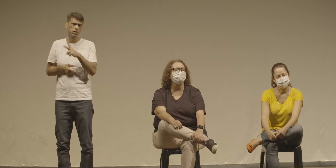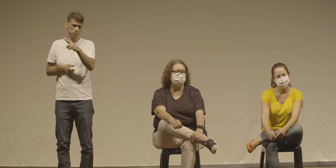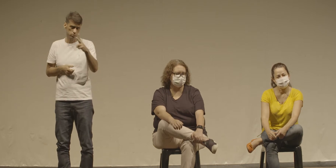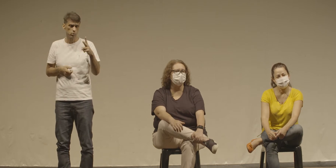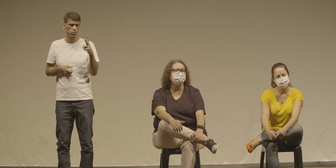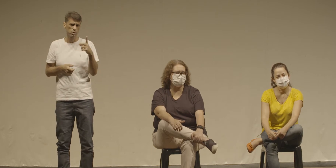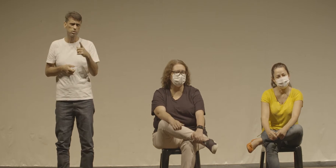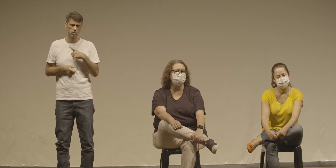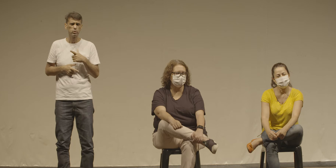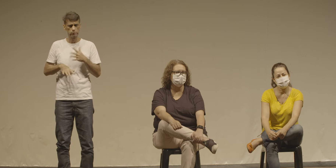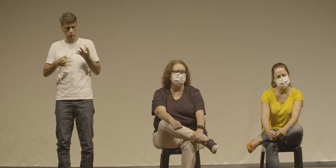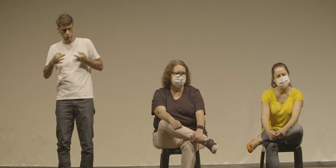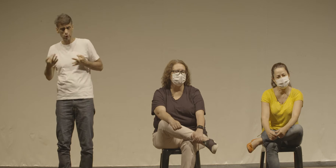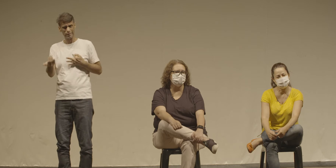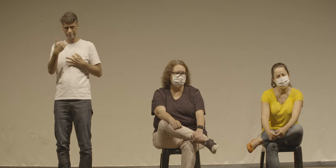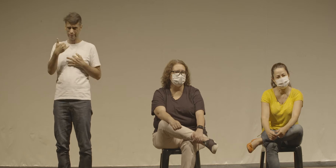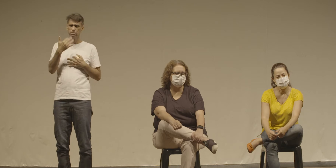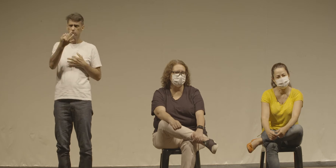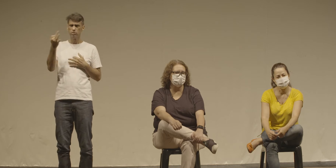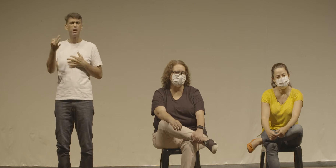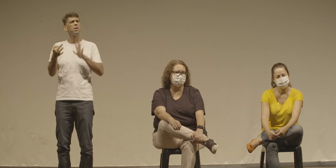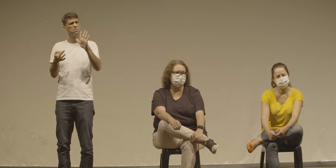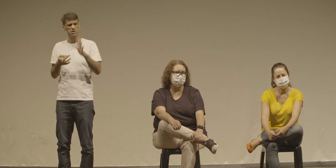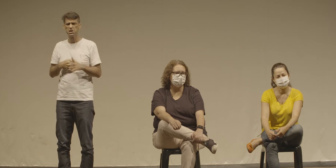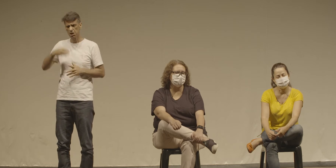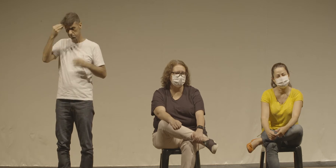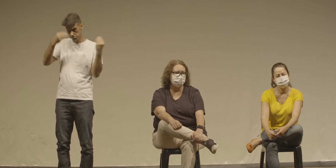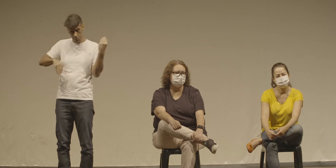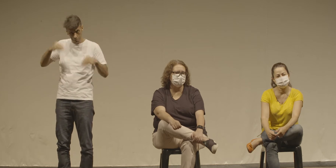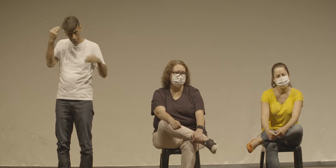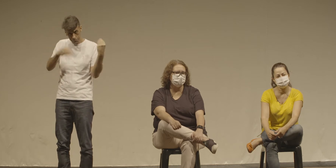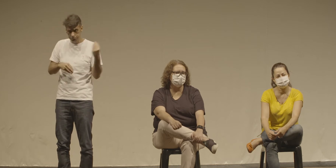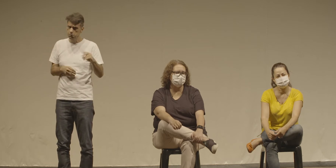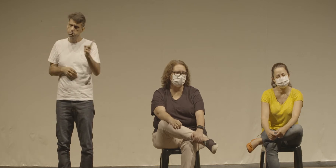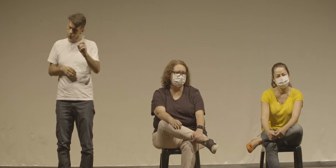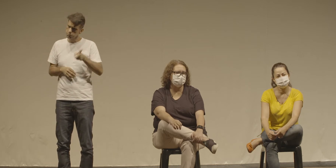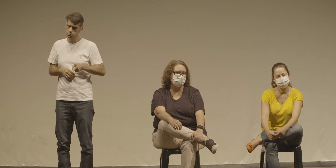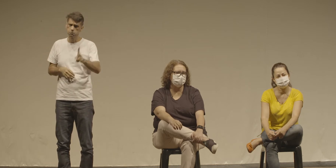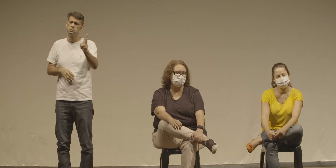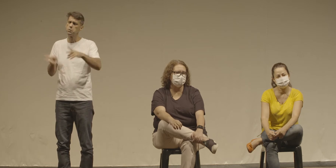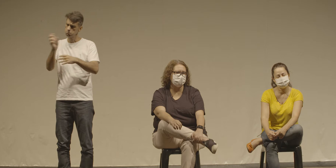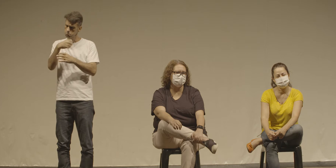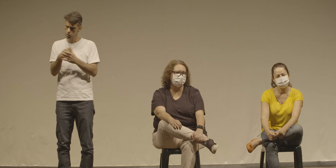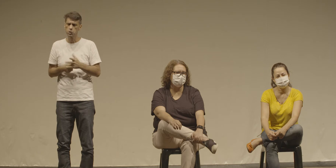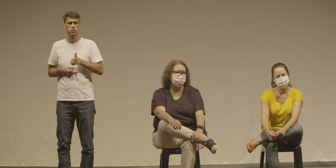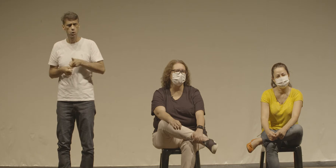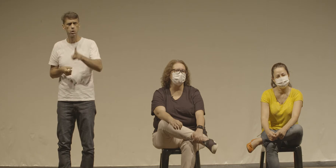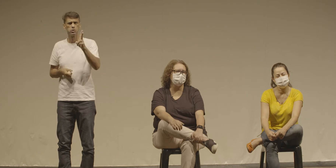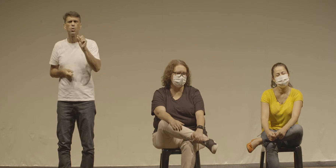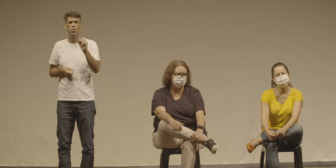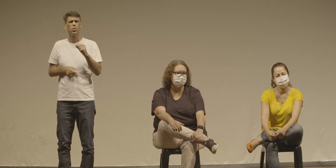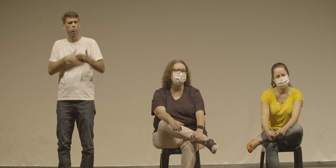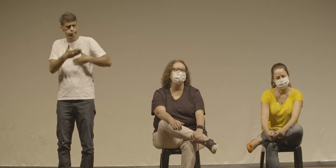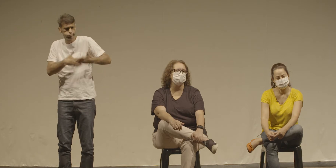suas feridas ali dentro, sim, mas elas não deixaram com que isso fosse o fator principal que parasse a